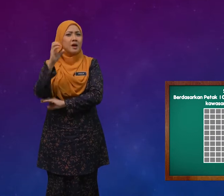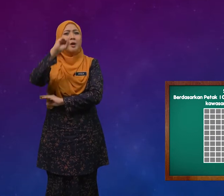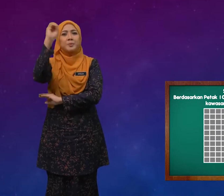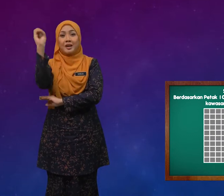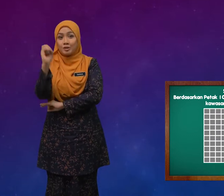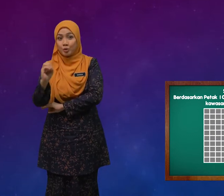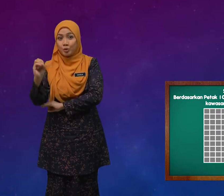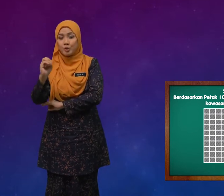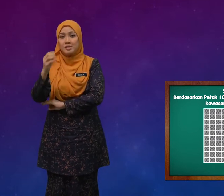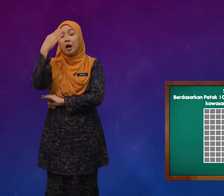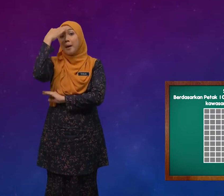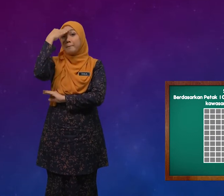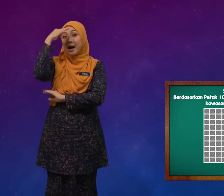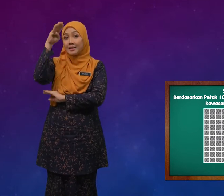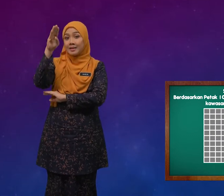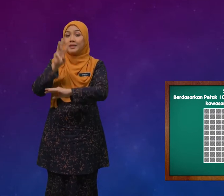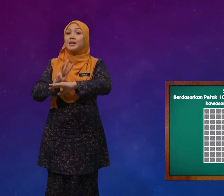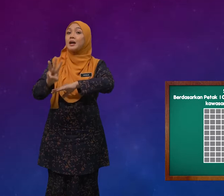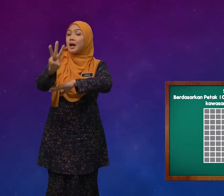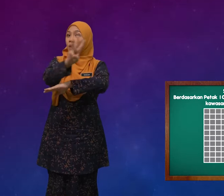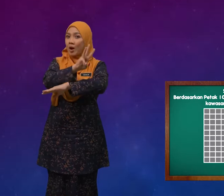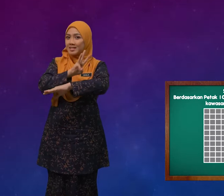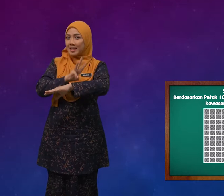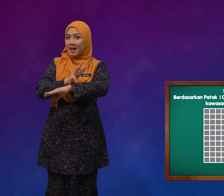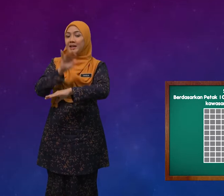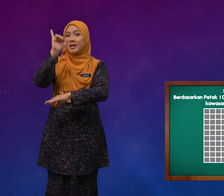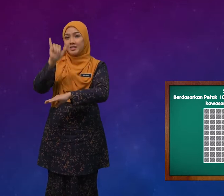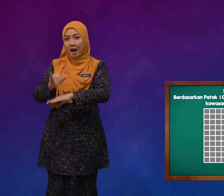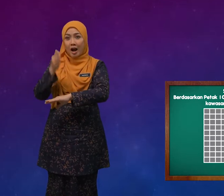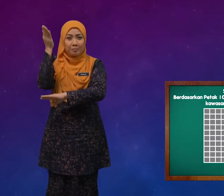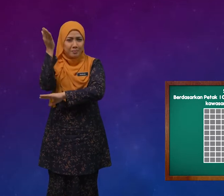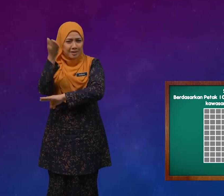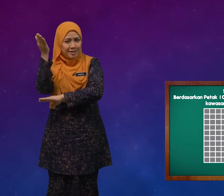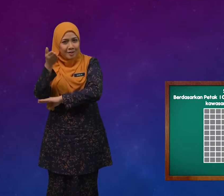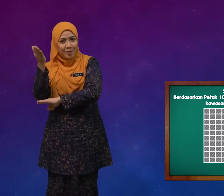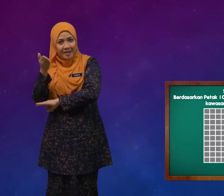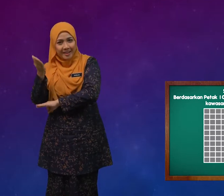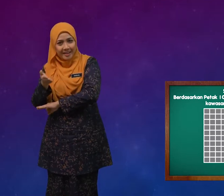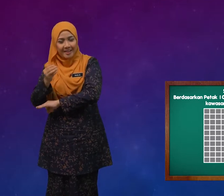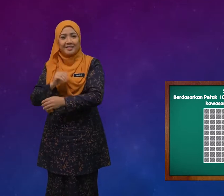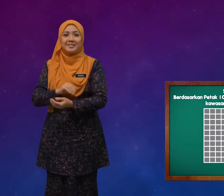berapakah peratus bagi kawasan yang berlorik?